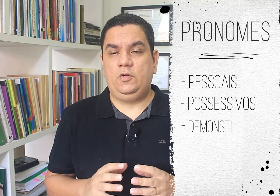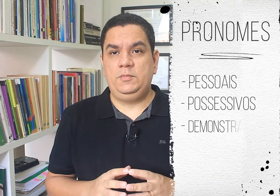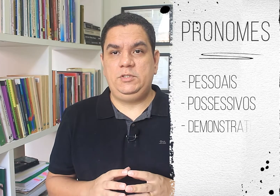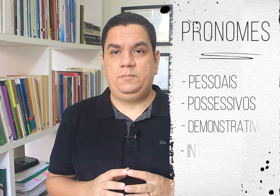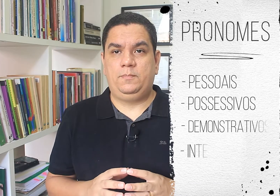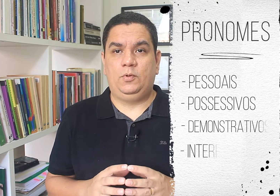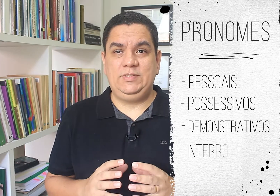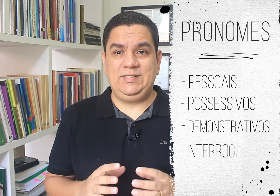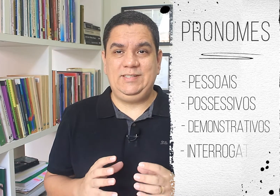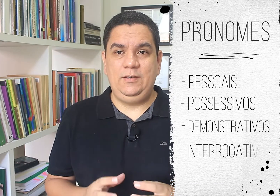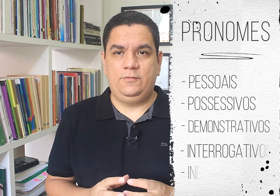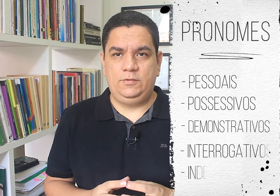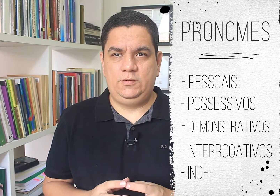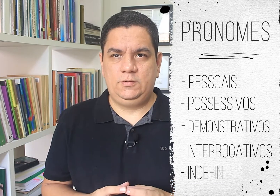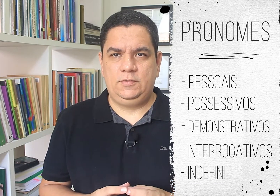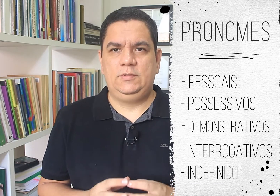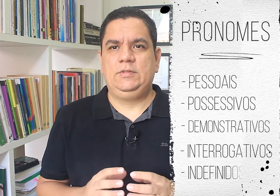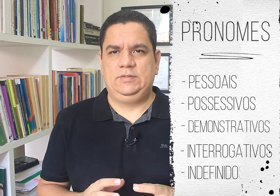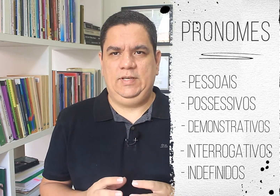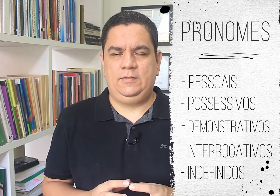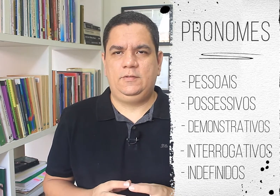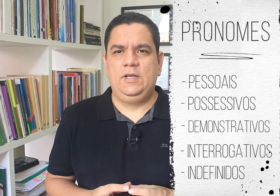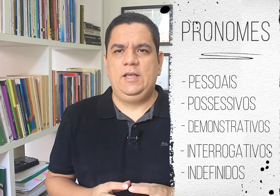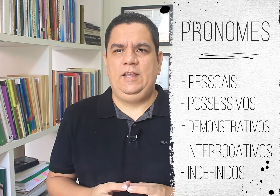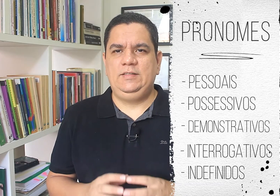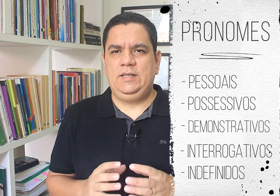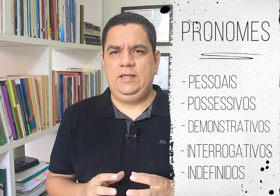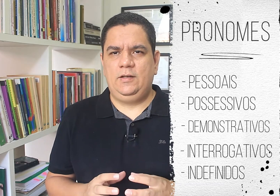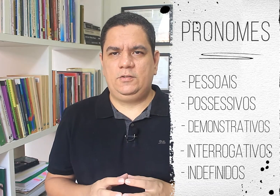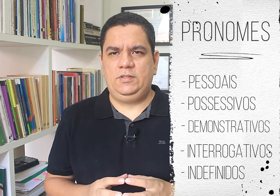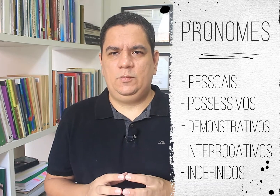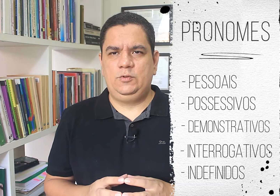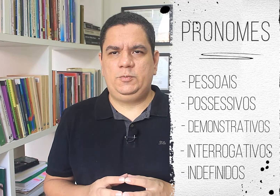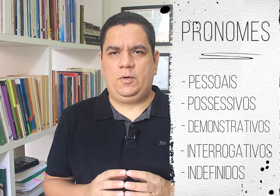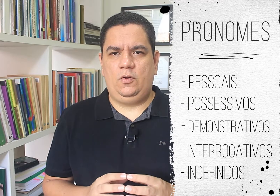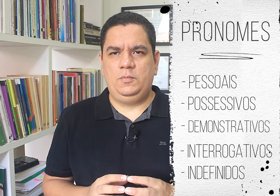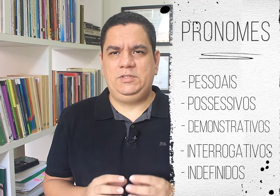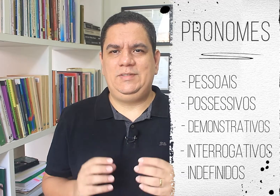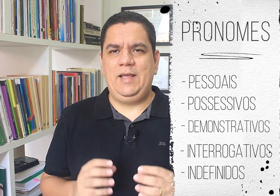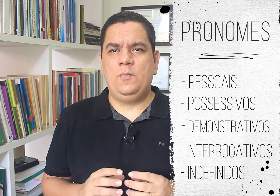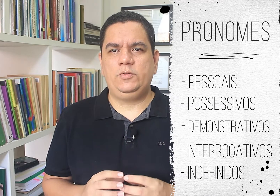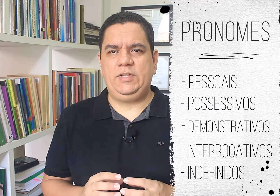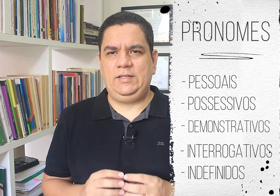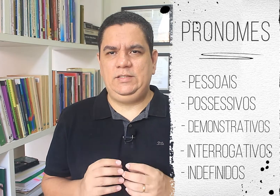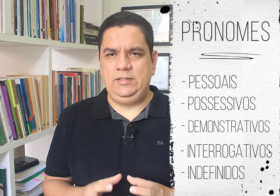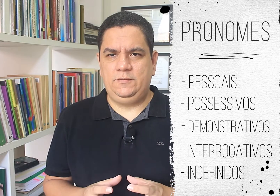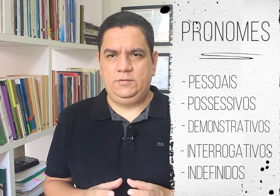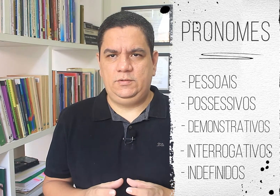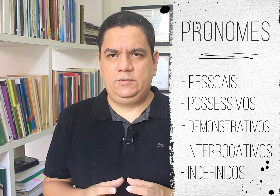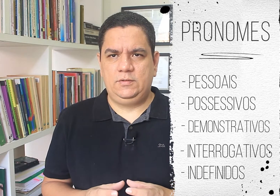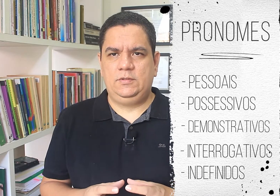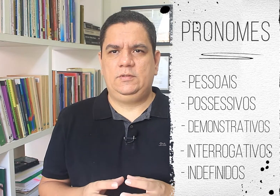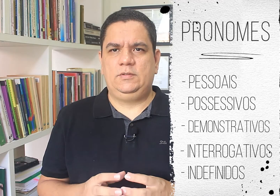pronomes possessivos, certo? Em seguida nós temos os pronomes demonstrativos,